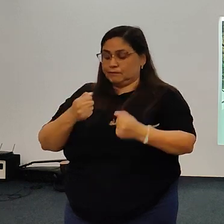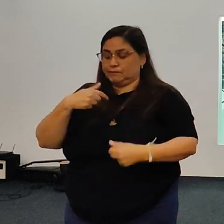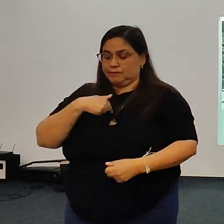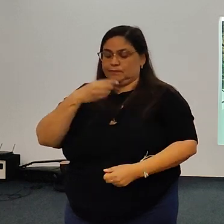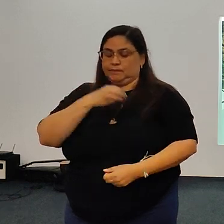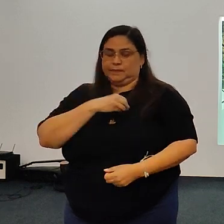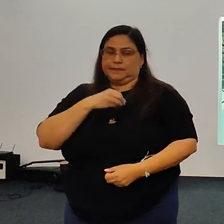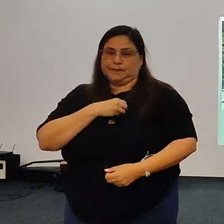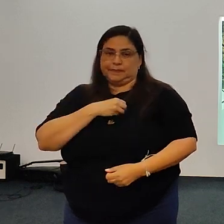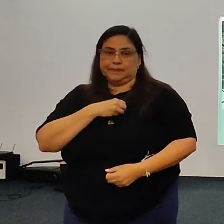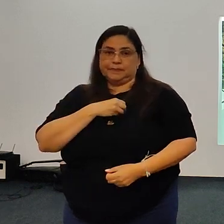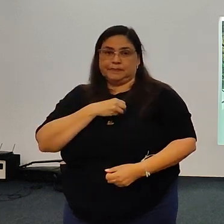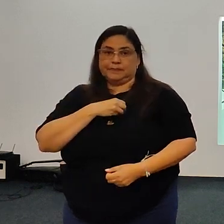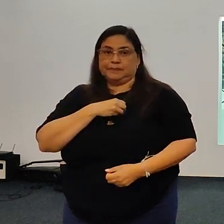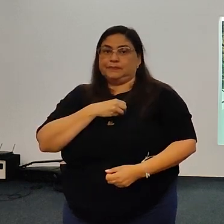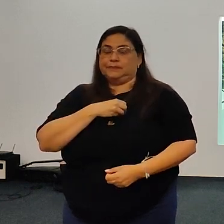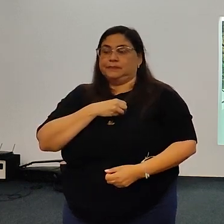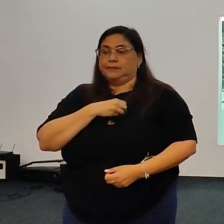que você não reconheceu.